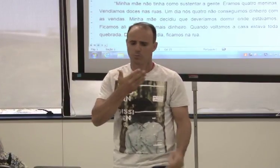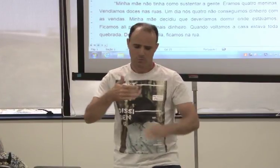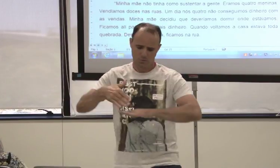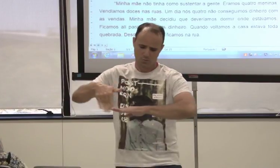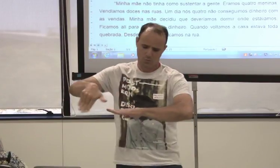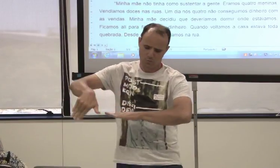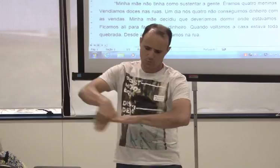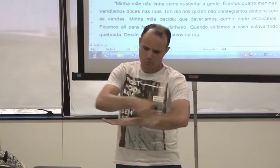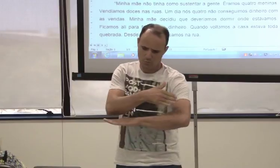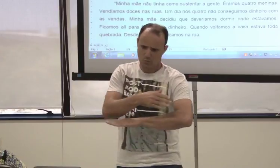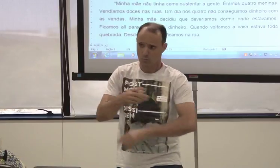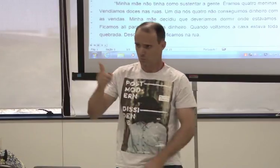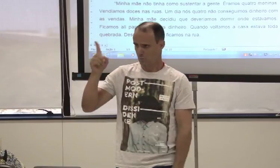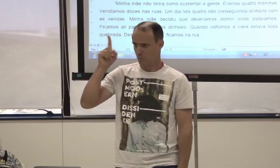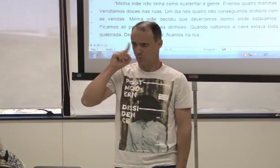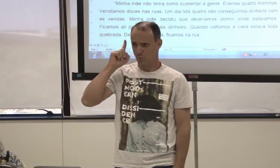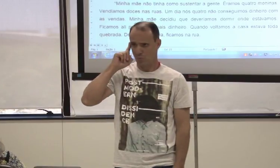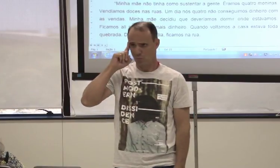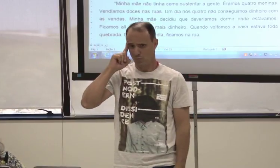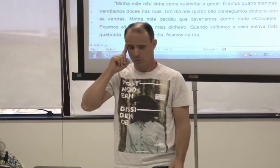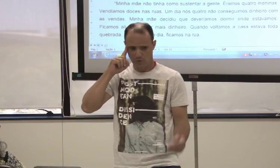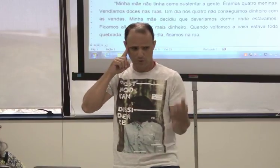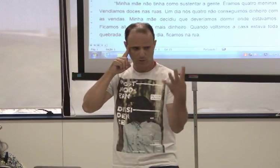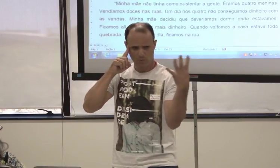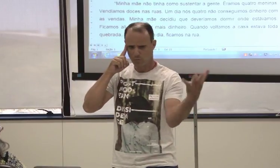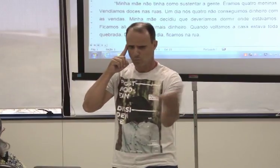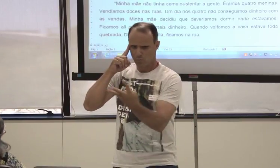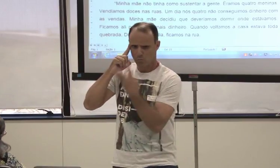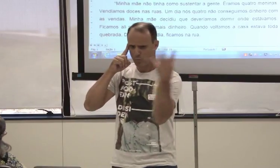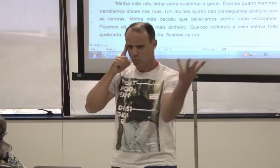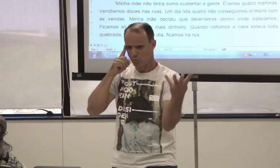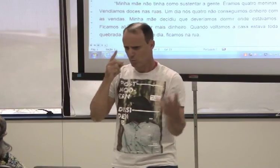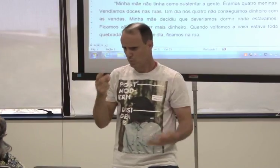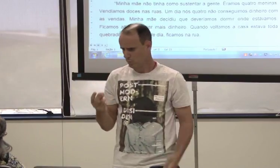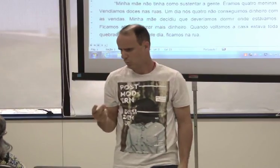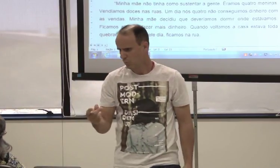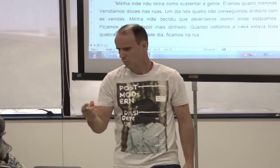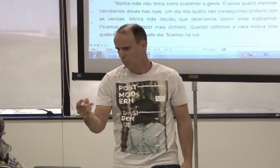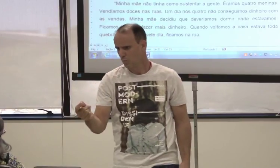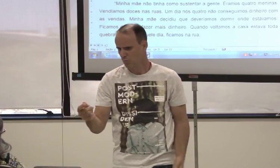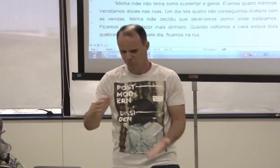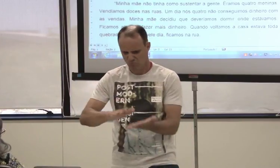Um dia, nós 4 não conseguimos dinheiro com as vendas.